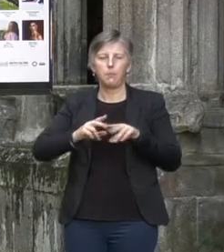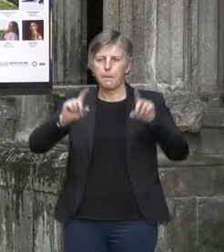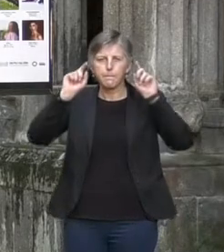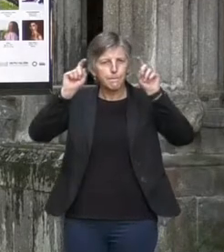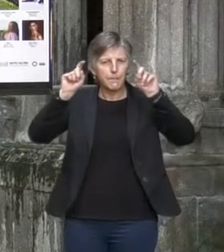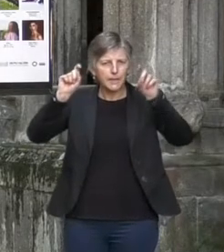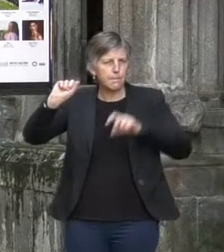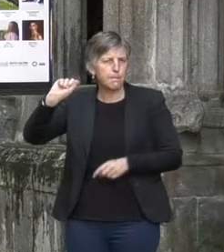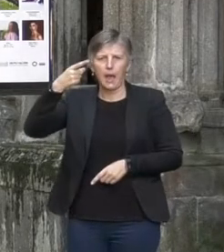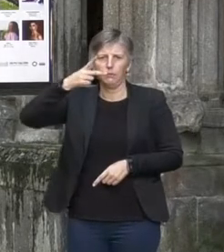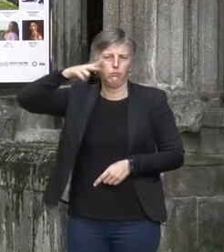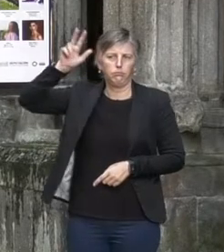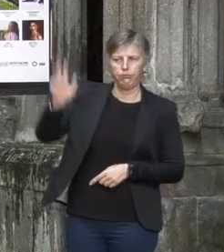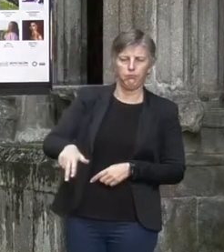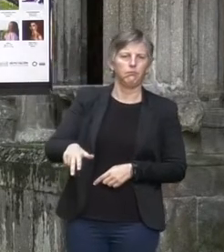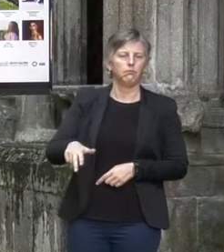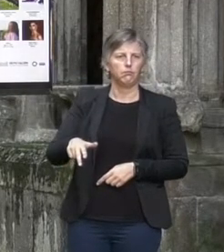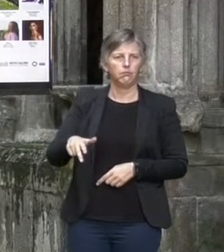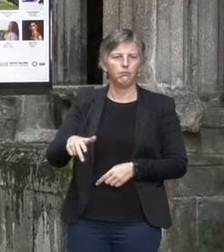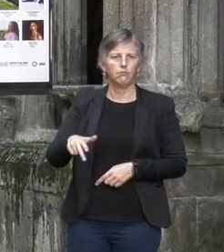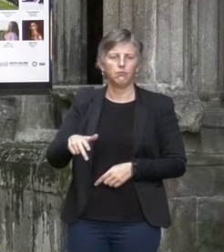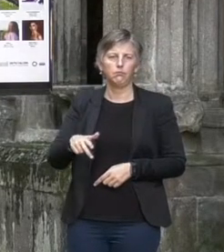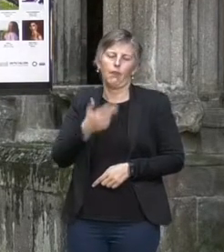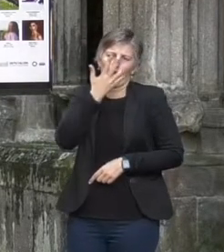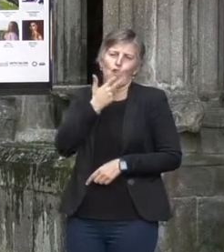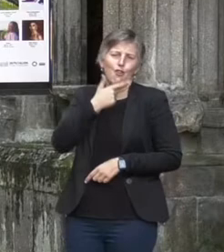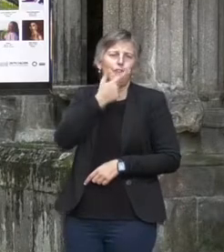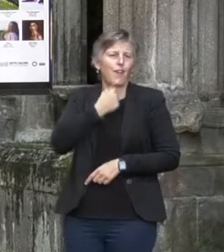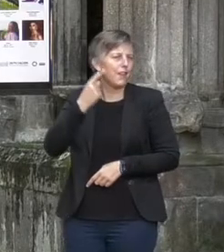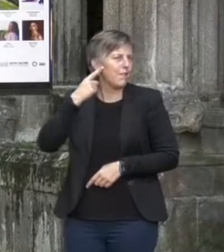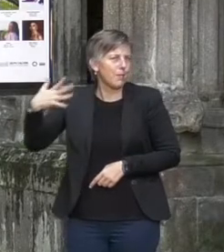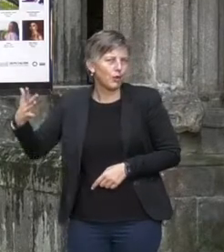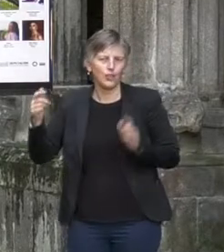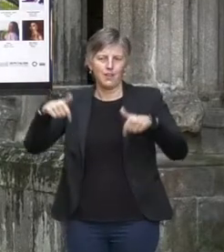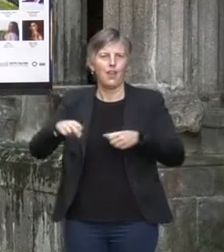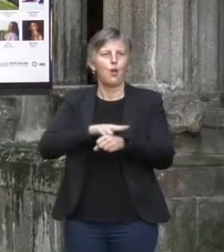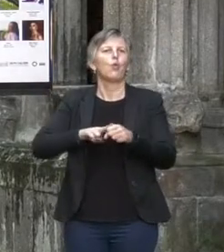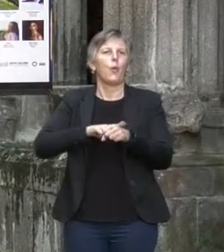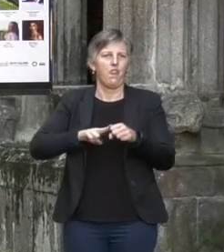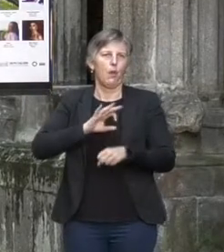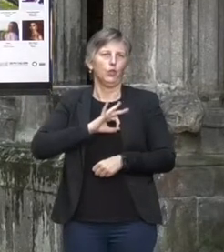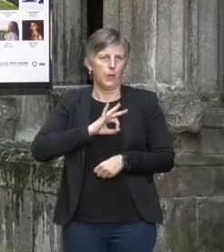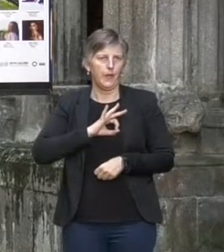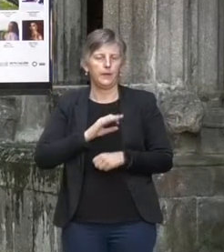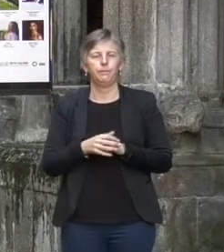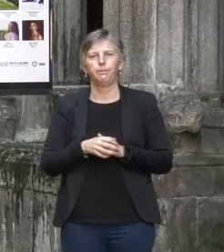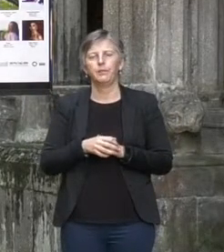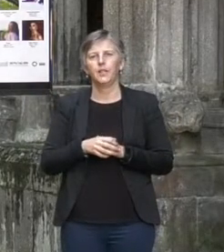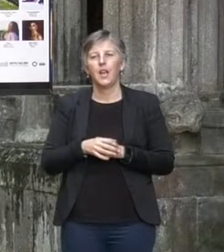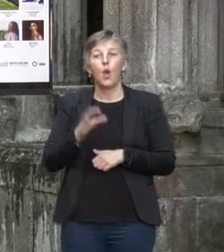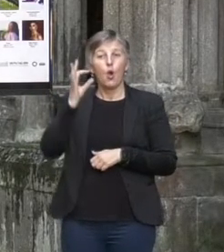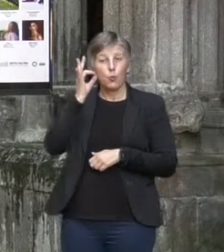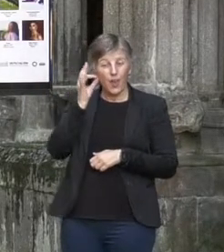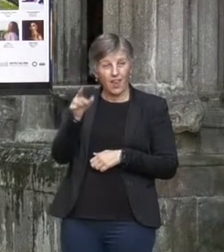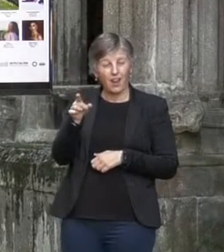máis recoñecidas e recoñecibles na nosa provincia. É unha muller